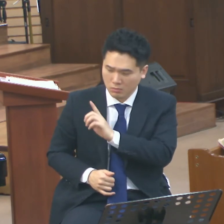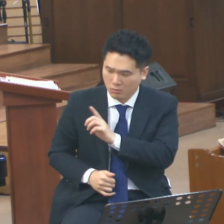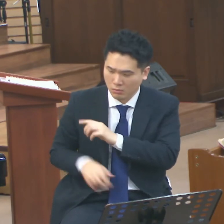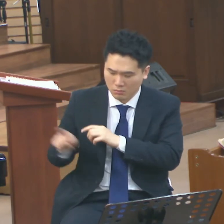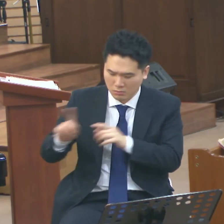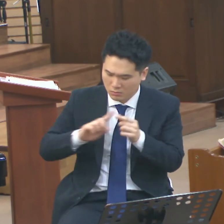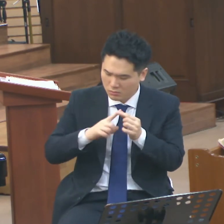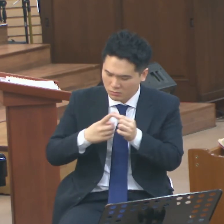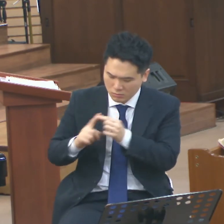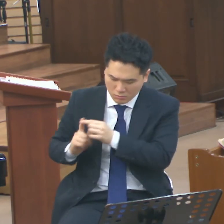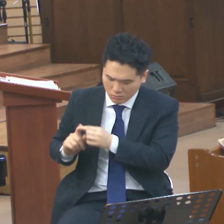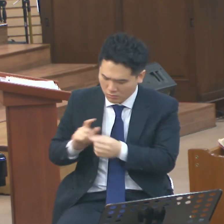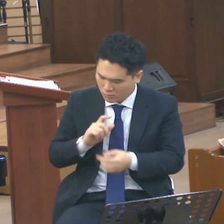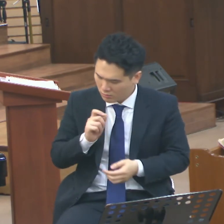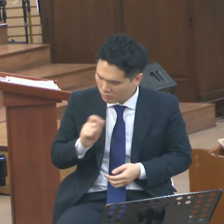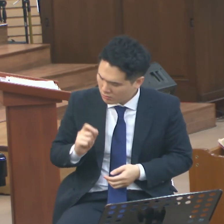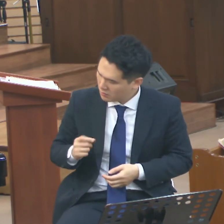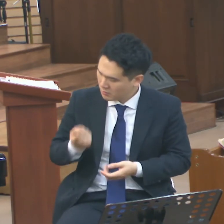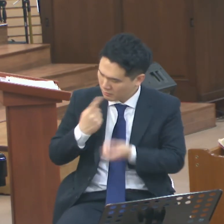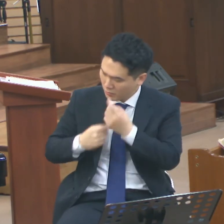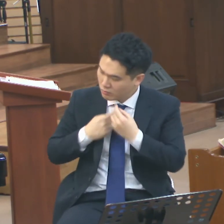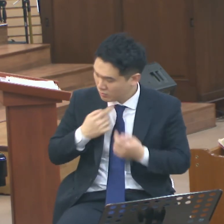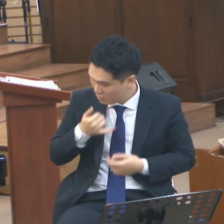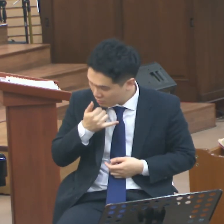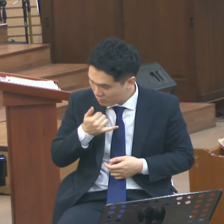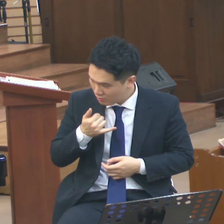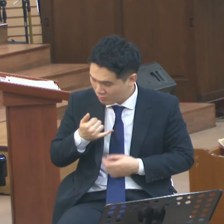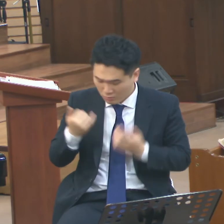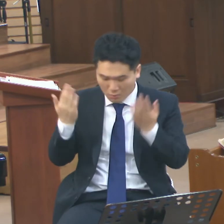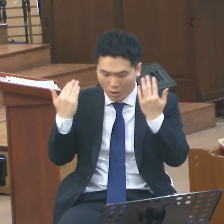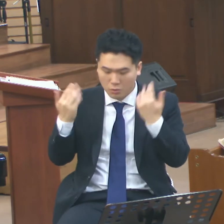학교 어디 나왔는데? 우리로 말하면 그런 거예요.